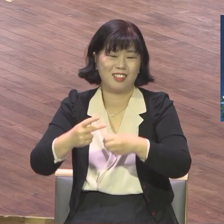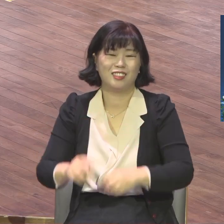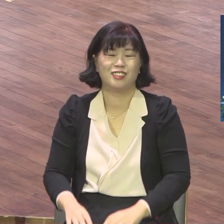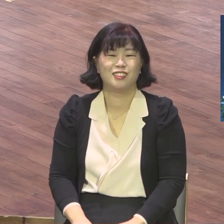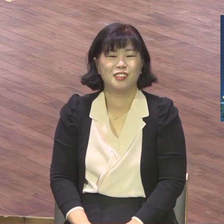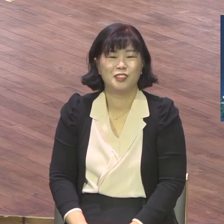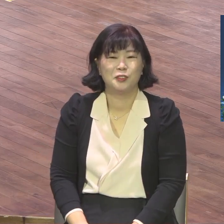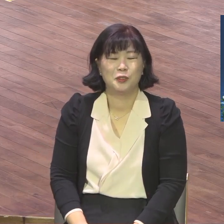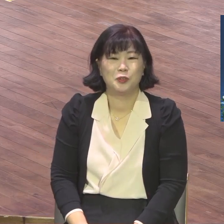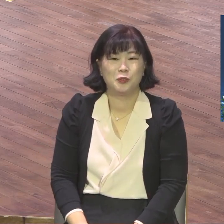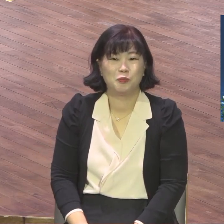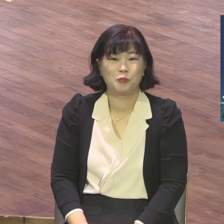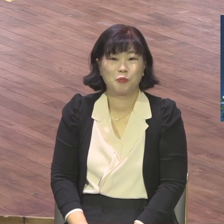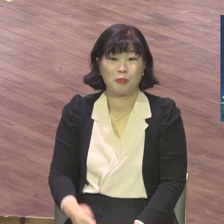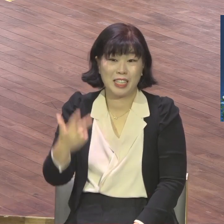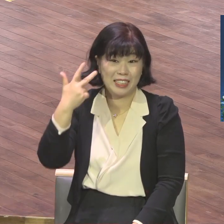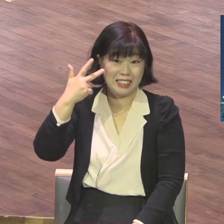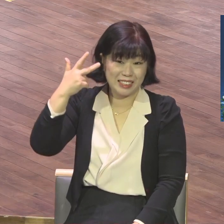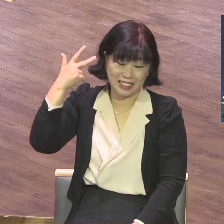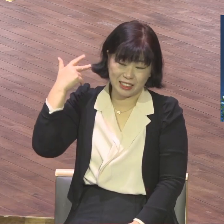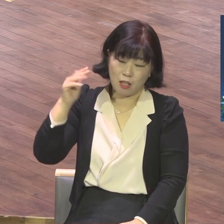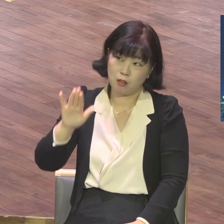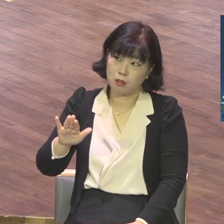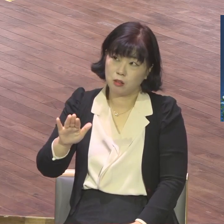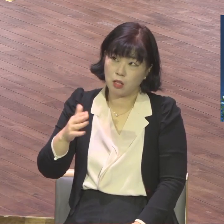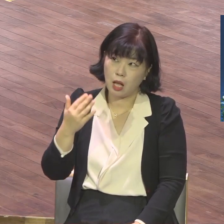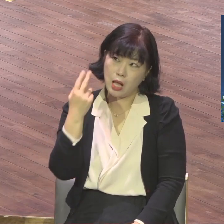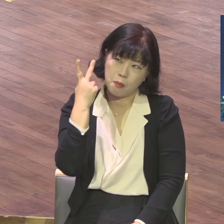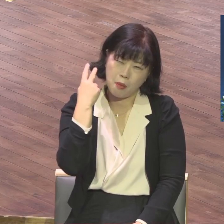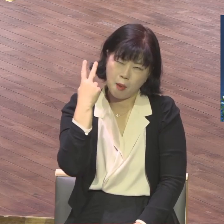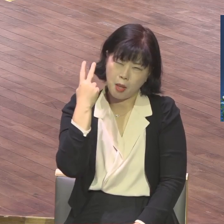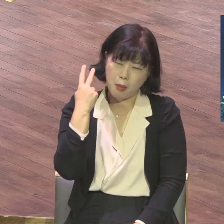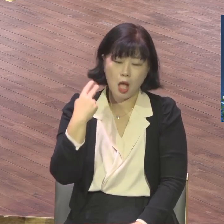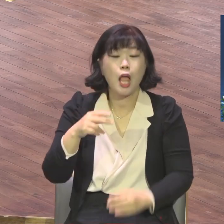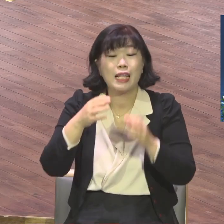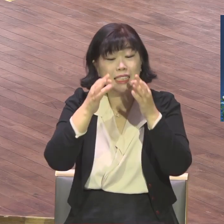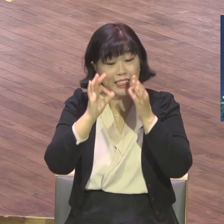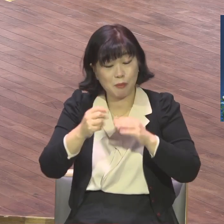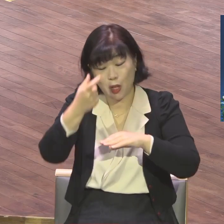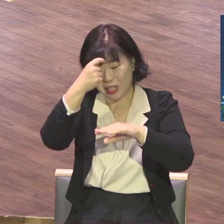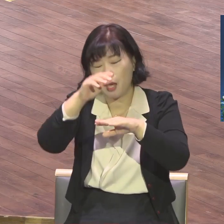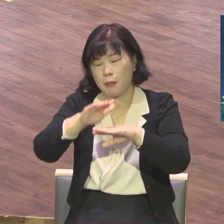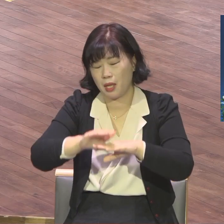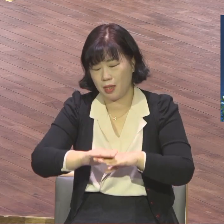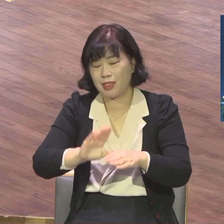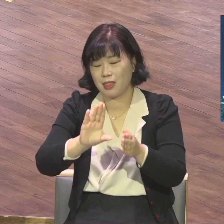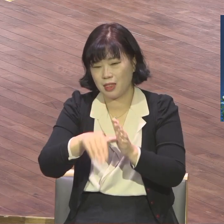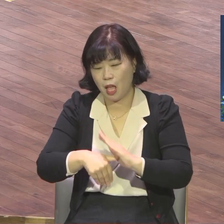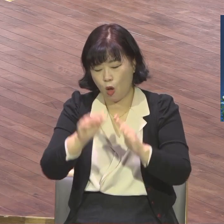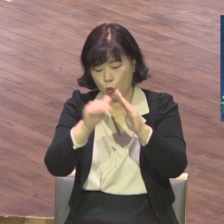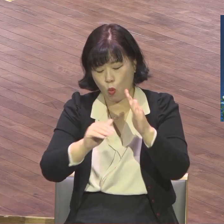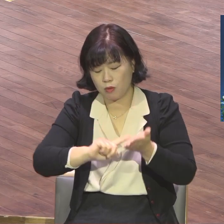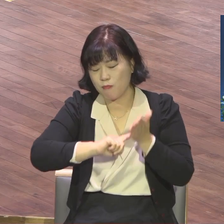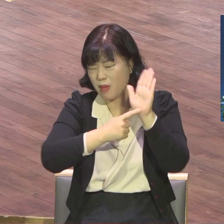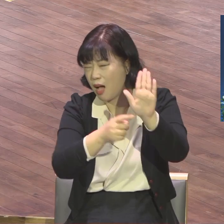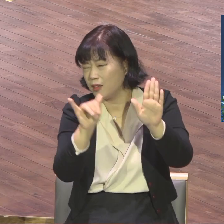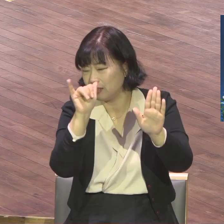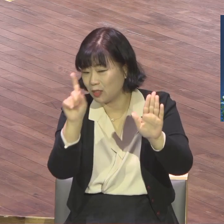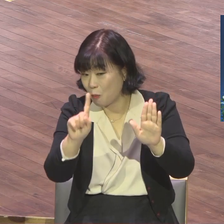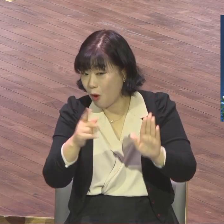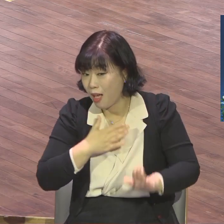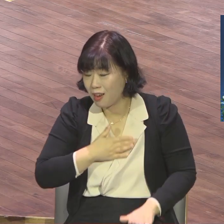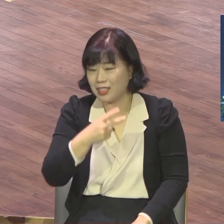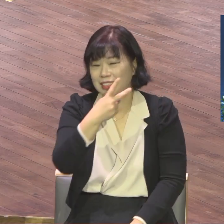기도 시간에 선교위원회에서 237 선교 펀딩을 그렇게 통해서 237 선교